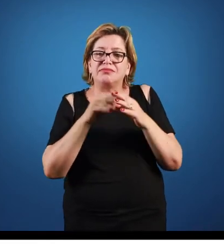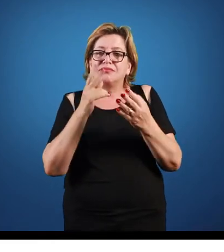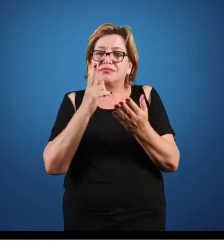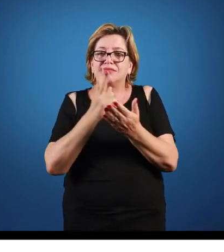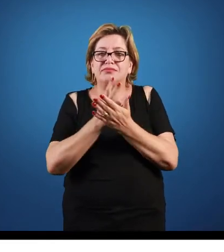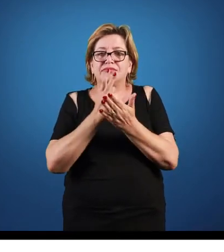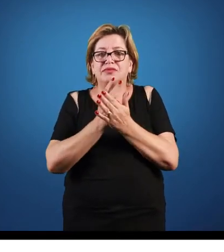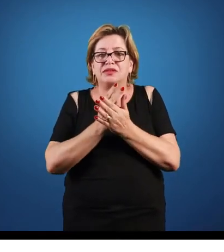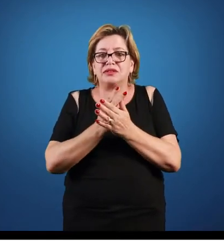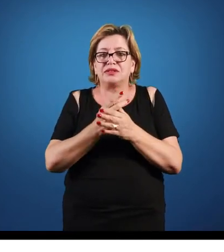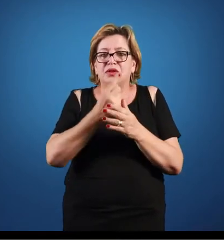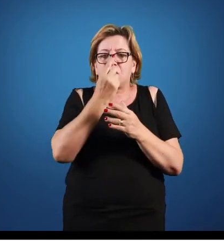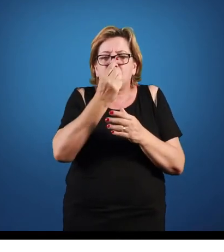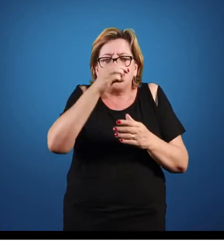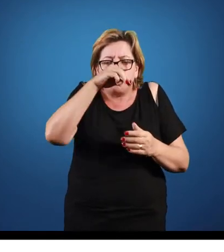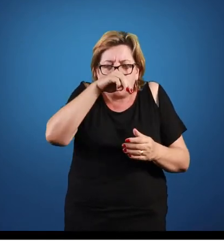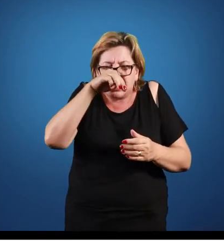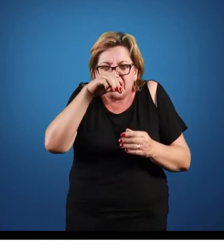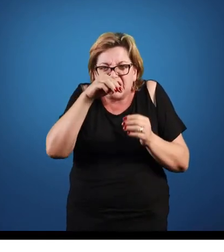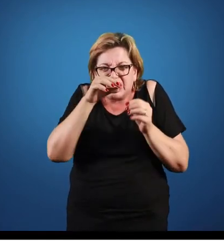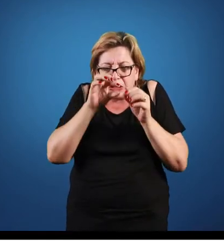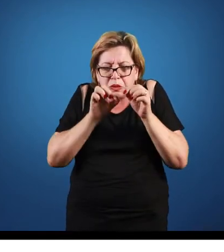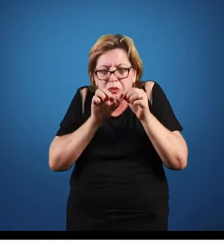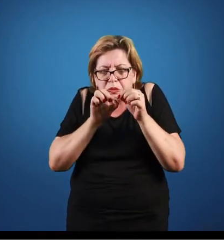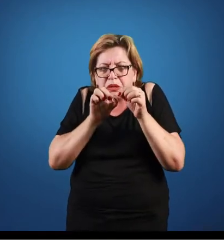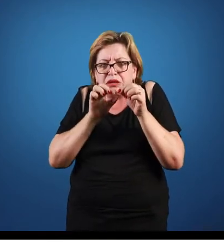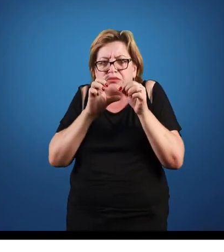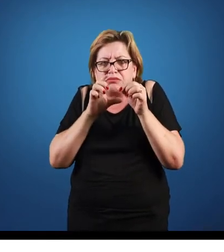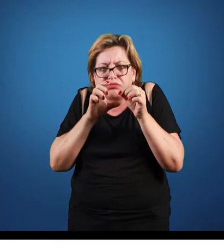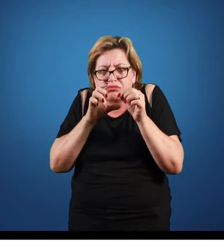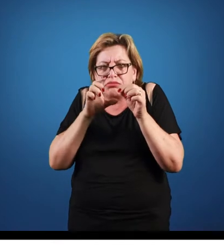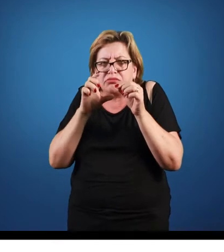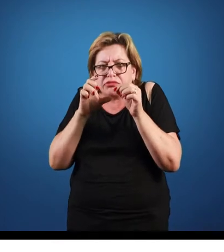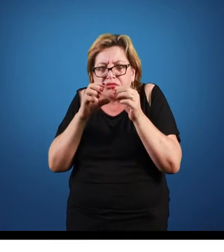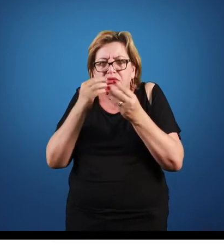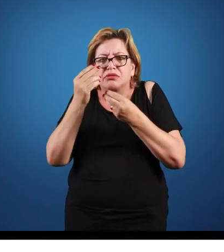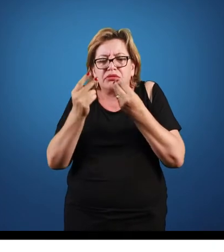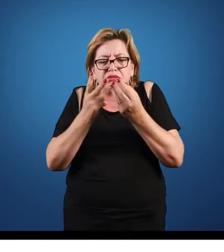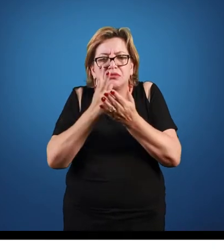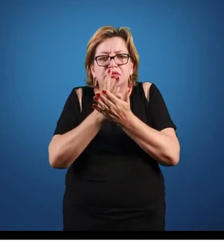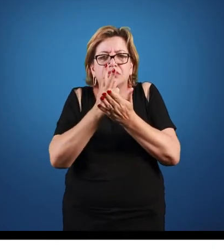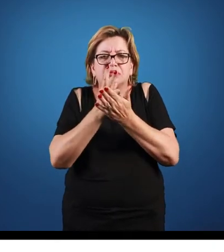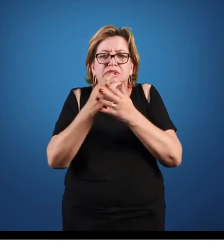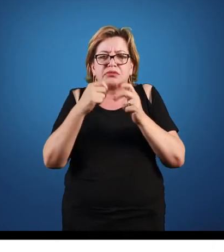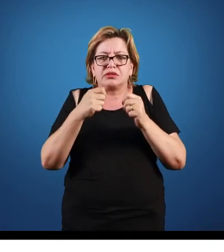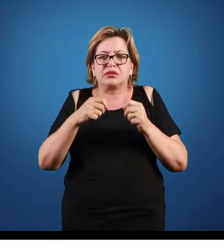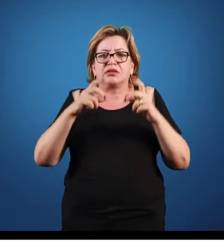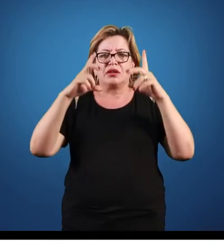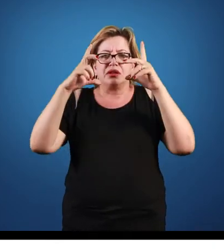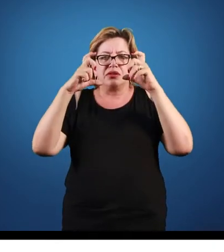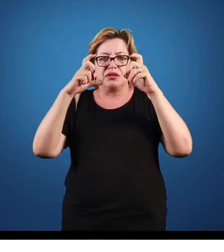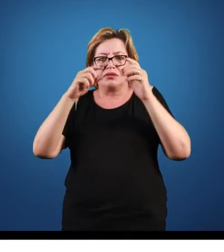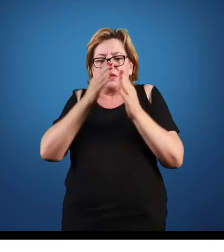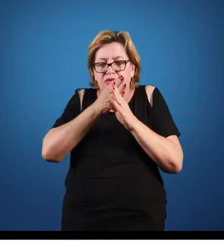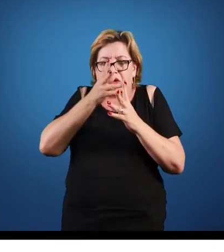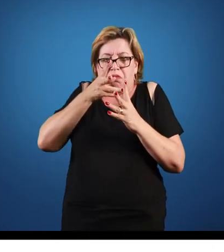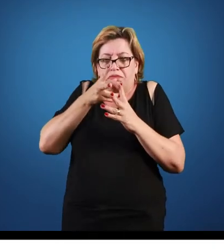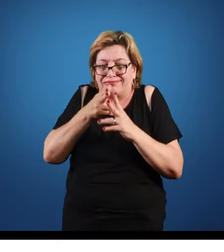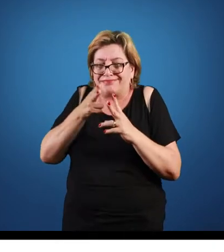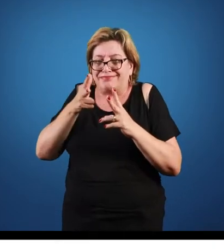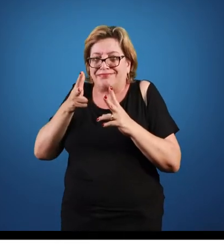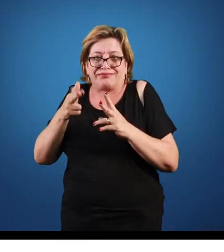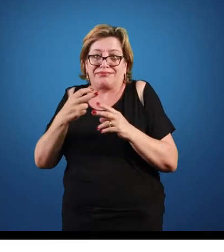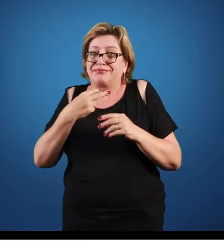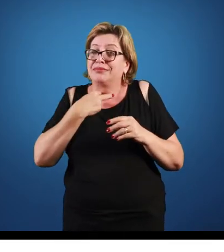cada menina que vai mexer no neto tem que ter consciência que uma foto assim aí